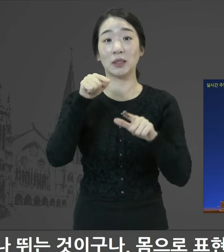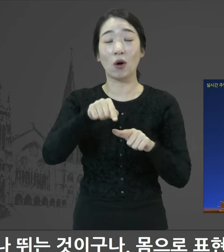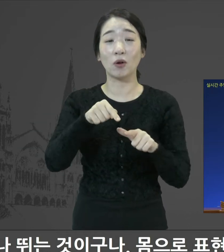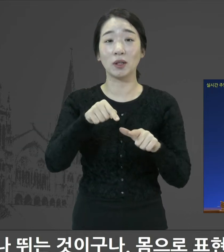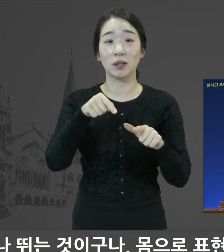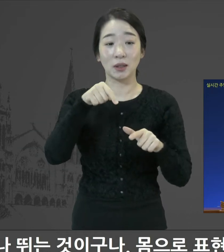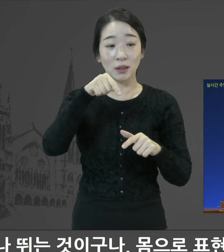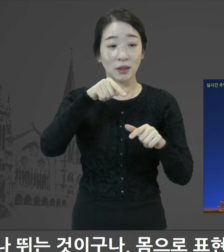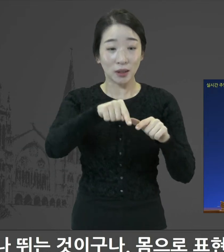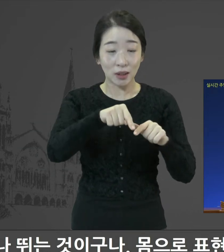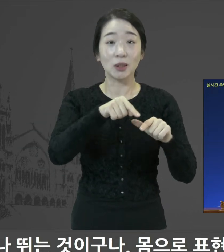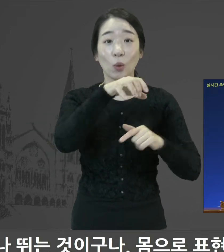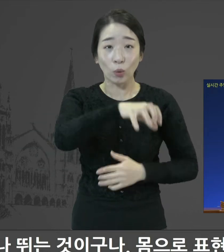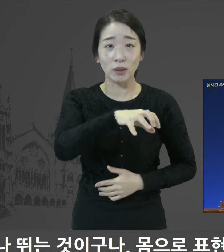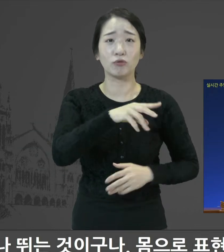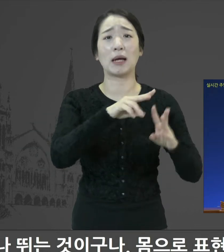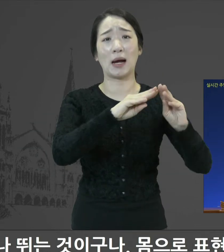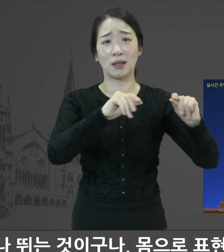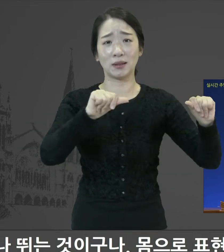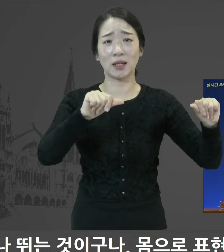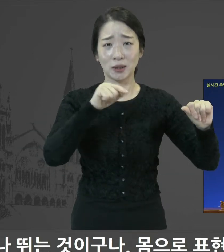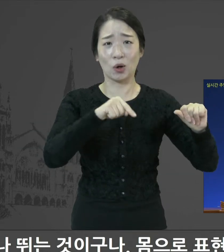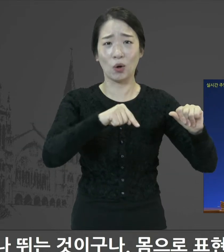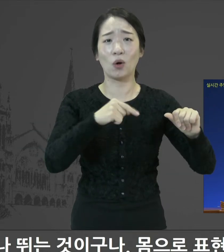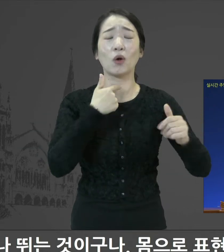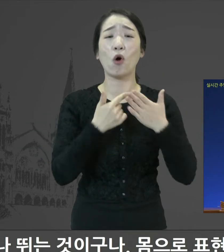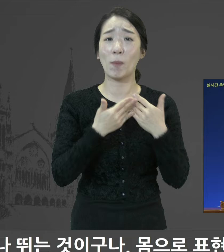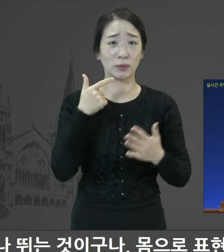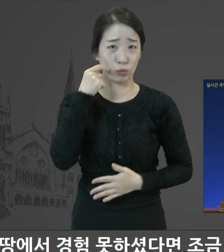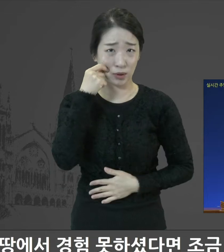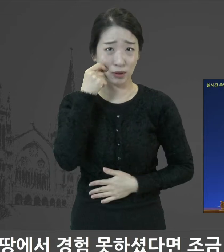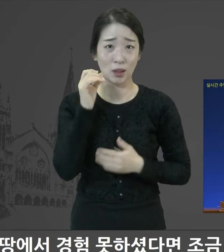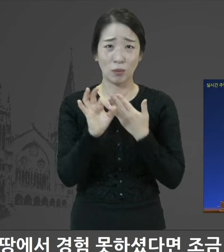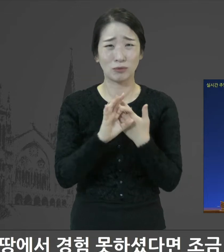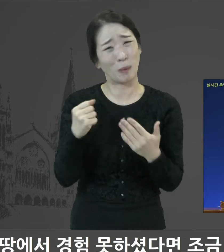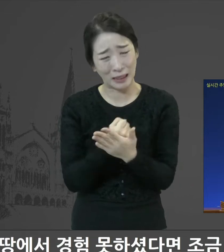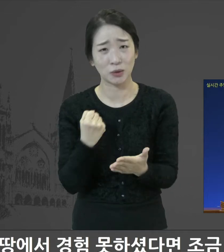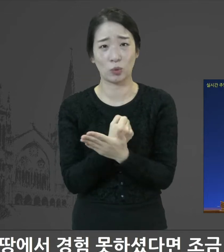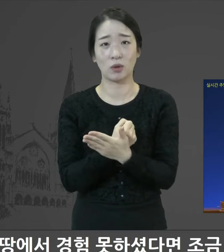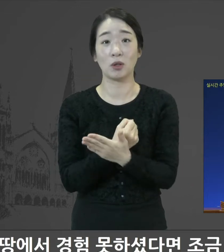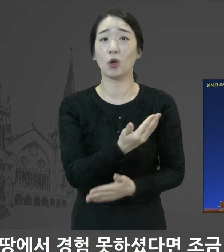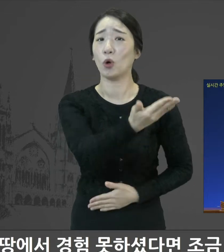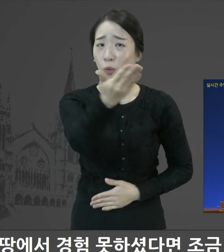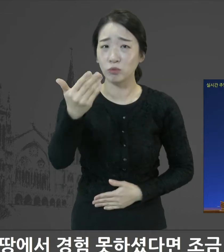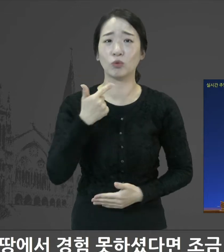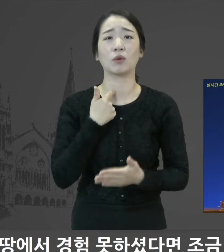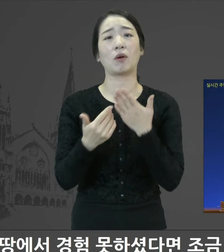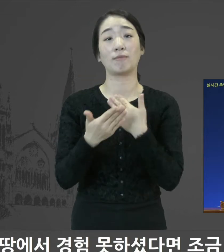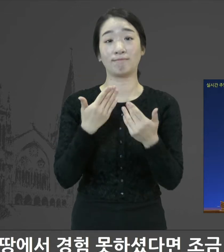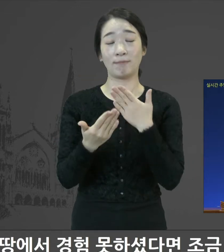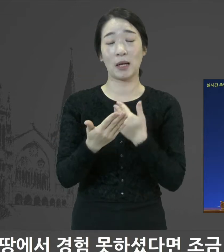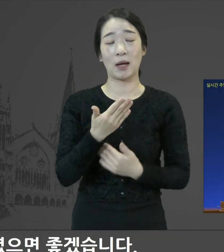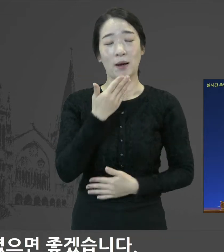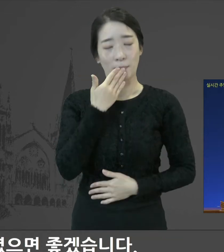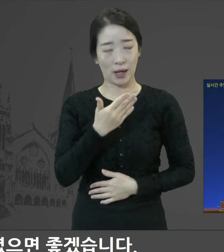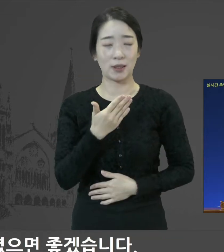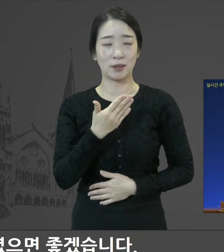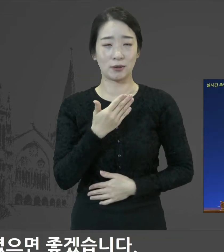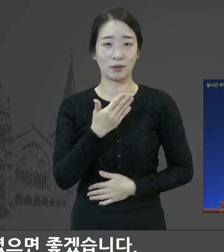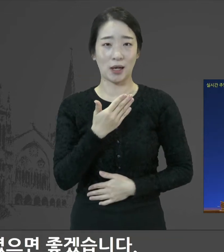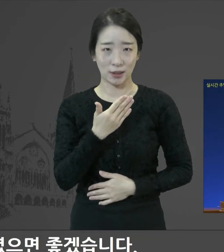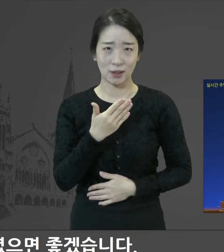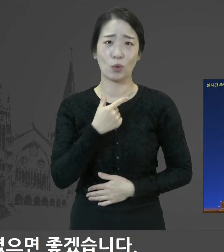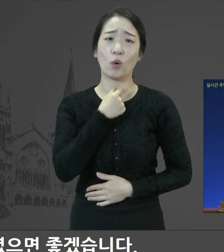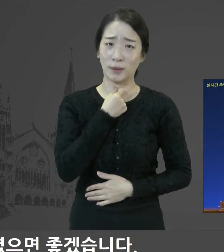하셨다면 조금 아쉬울 것 같습니다. 경험하셨으면 좋겠습니다. 그런데 하나님 나라에 가면